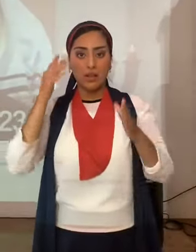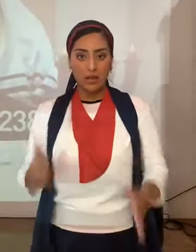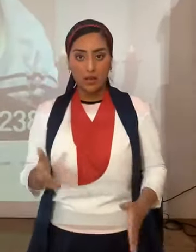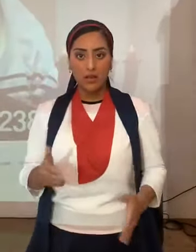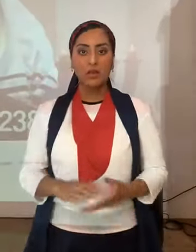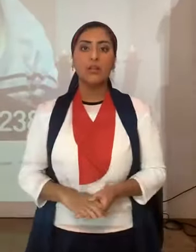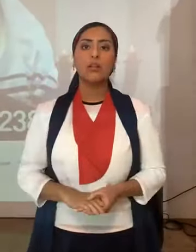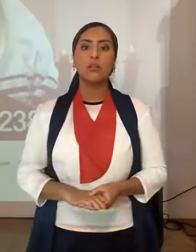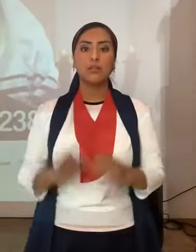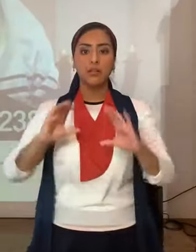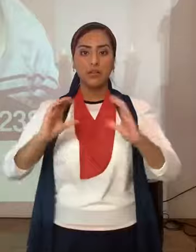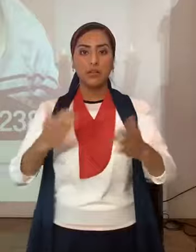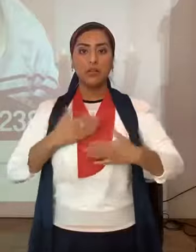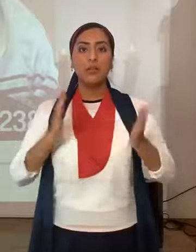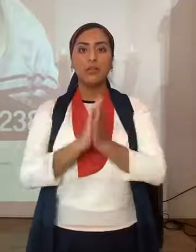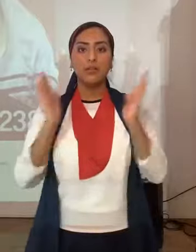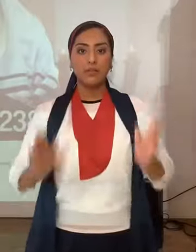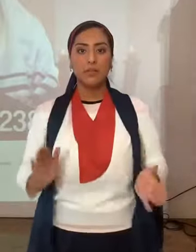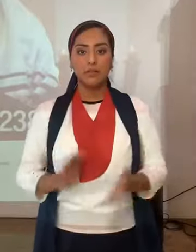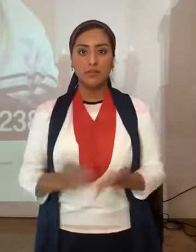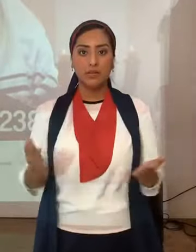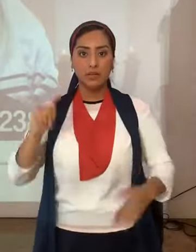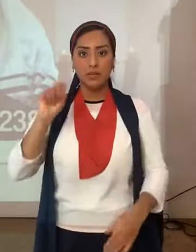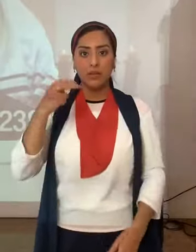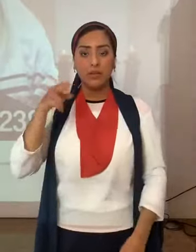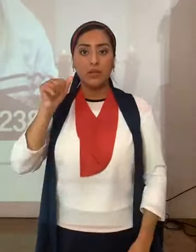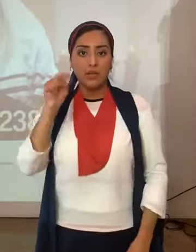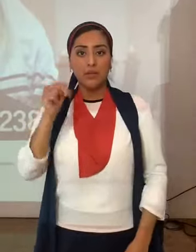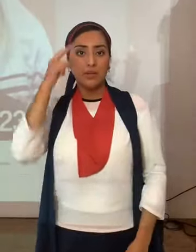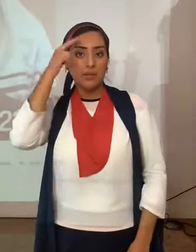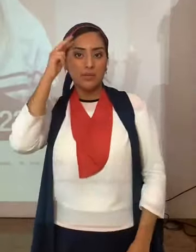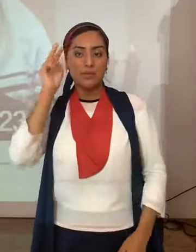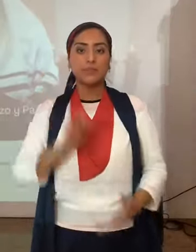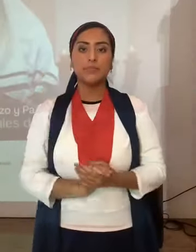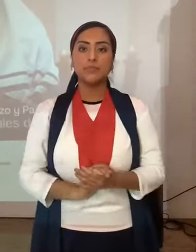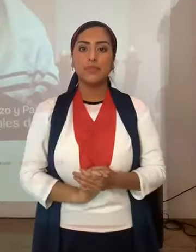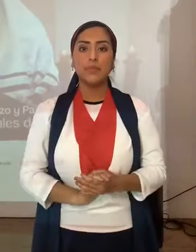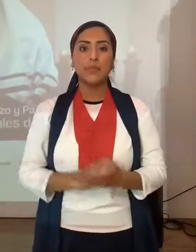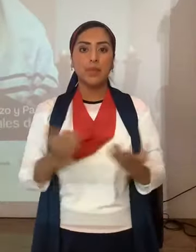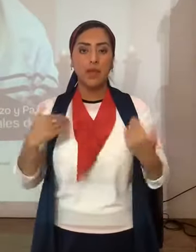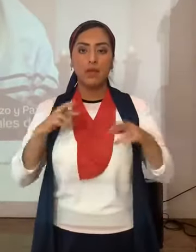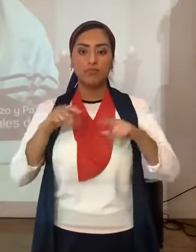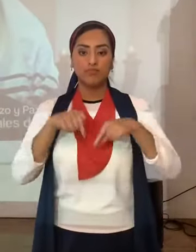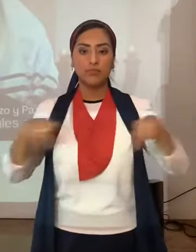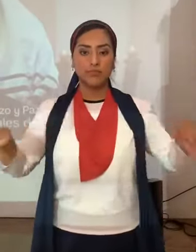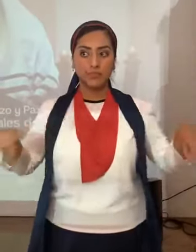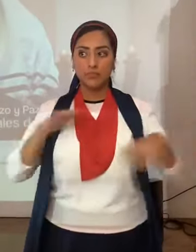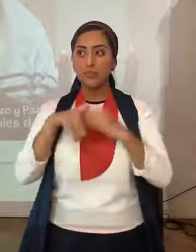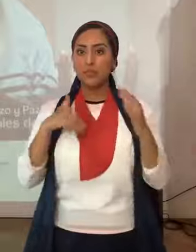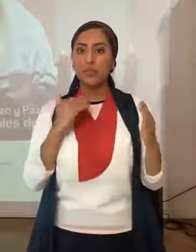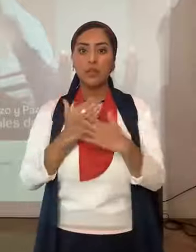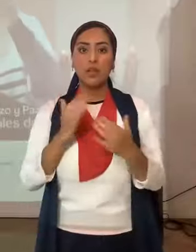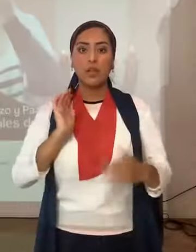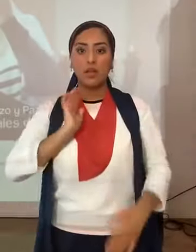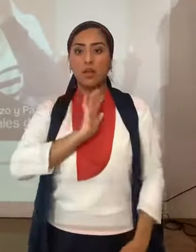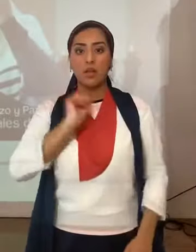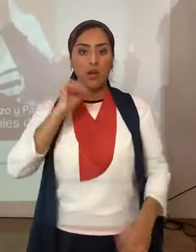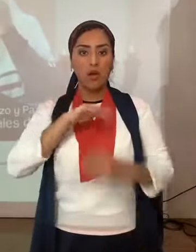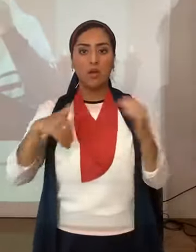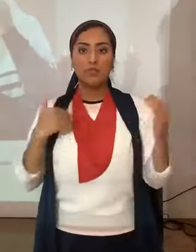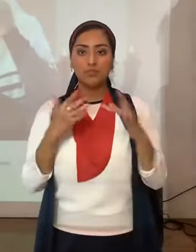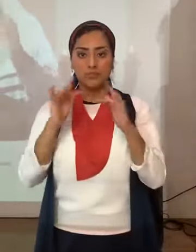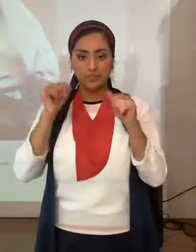de la Keilah, Congregación Gozo y Paz, en Tehuacán, Puebla, México. En este momento están apareciendo en su pantalla los sitios en internet que puede